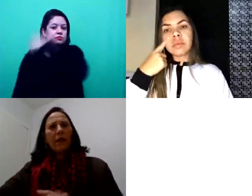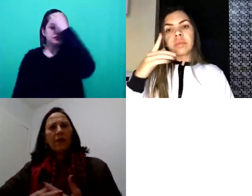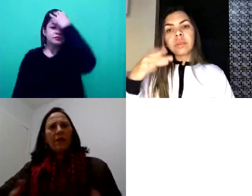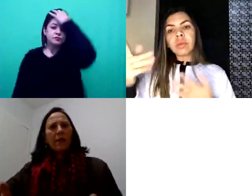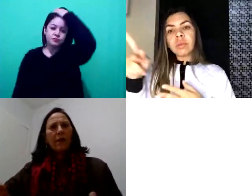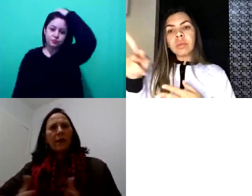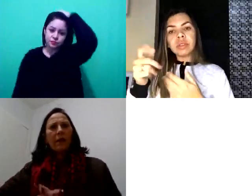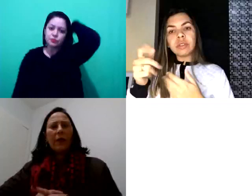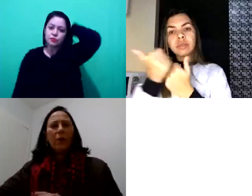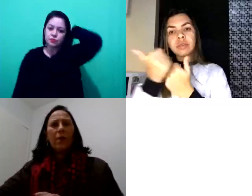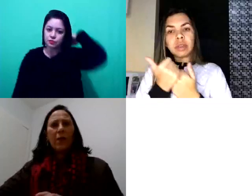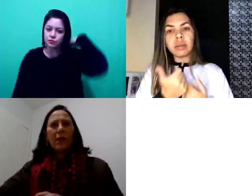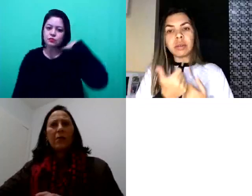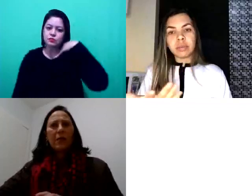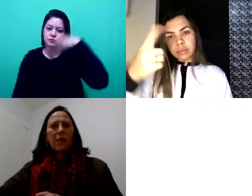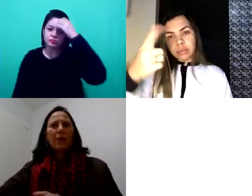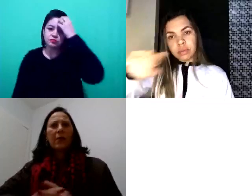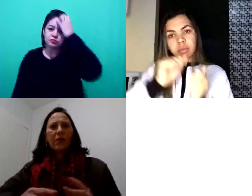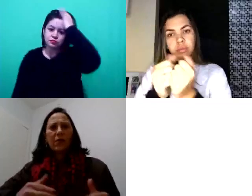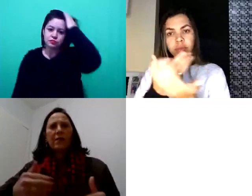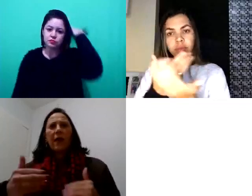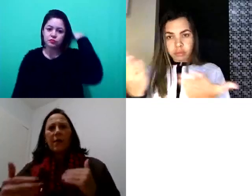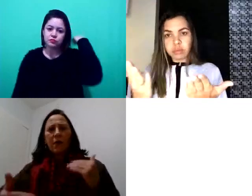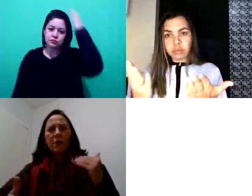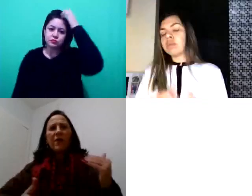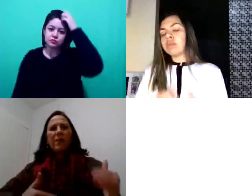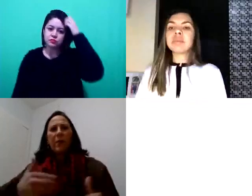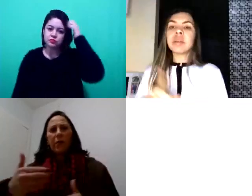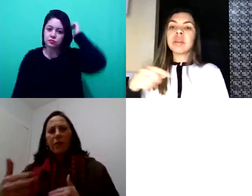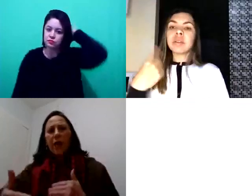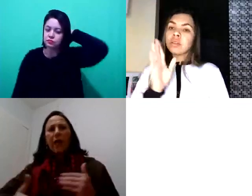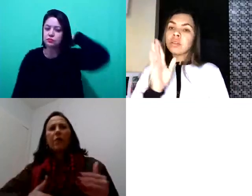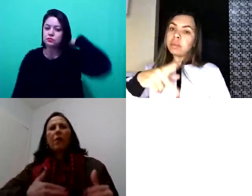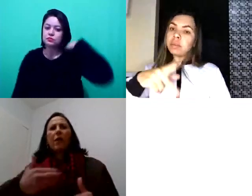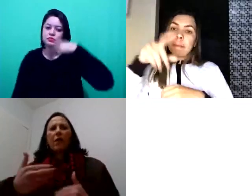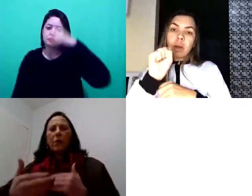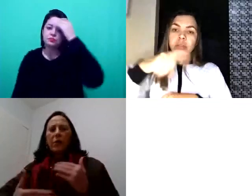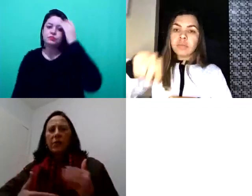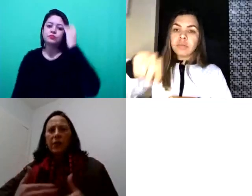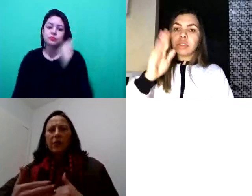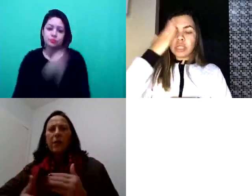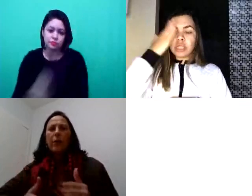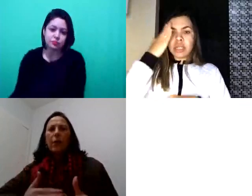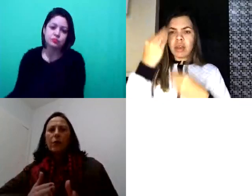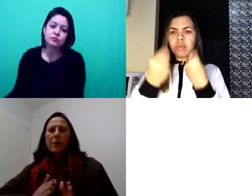E a gente tá trabalhando com uma pós-graduação, então vocês já sabem como fazer pré-projeto, o projetinho deixar pronto